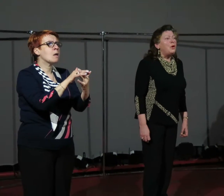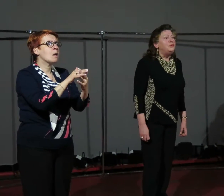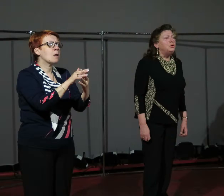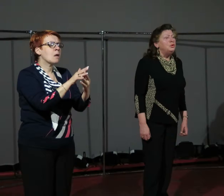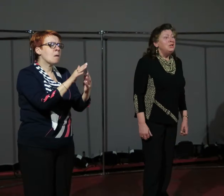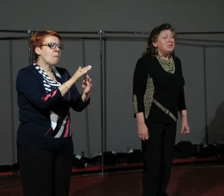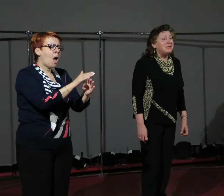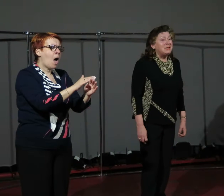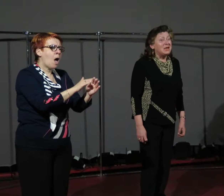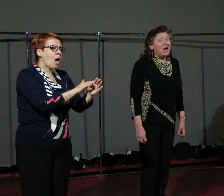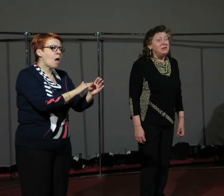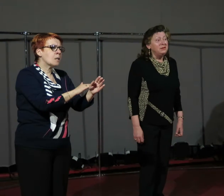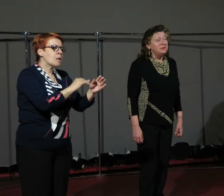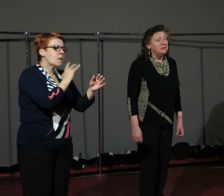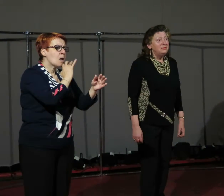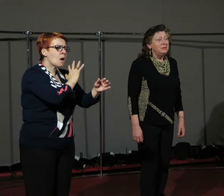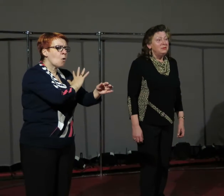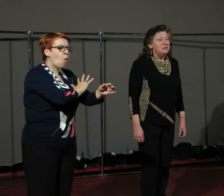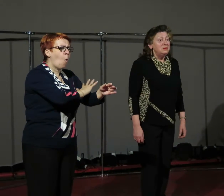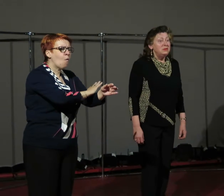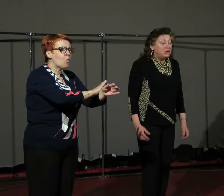медленную кровью истекал.